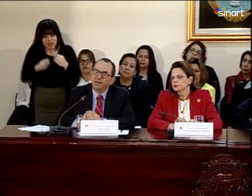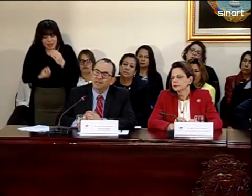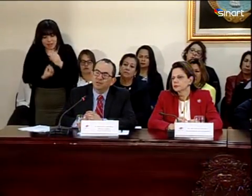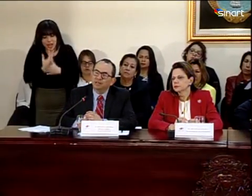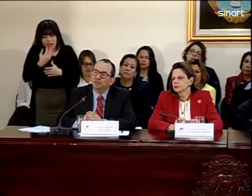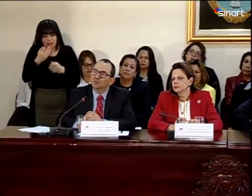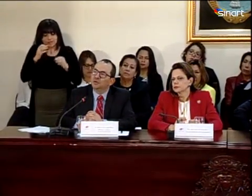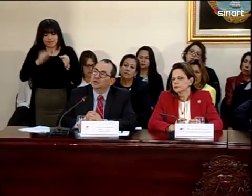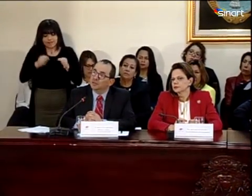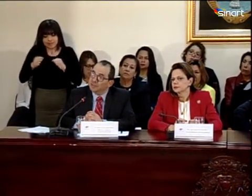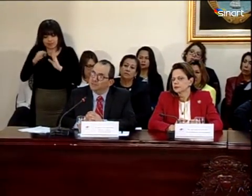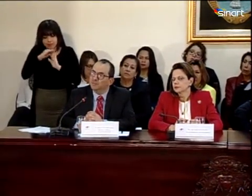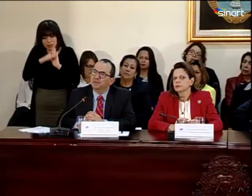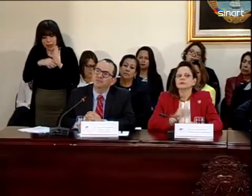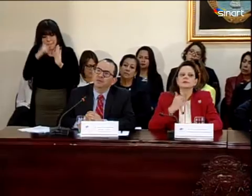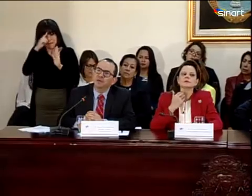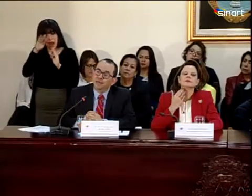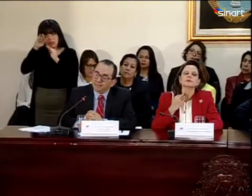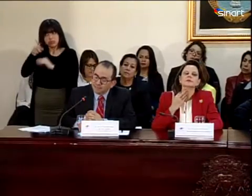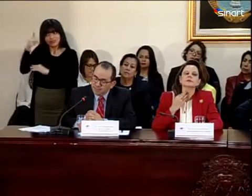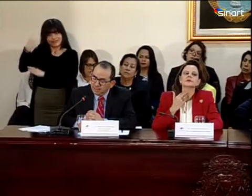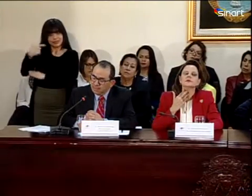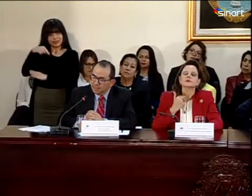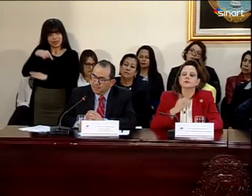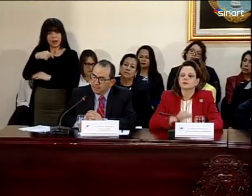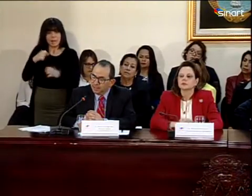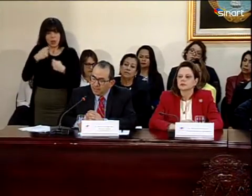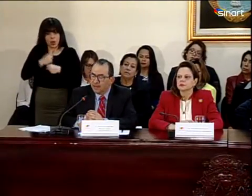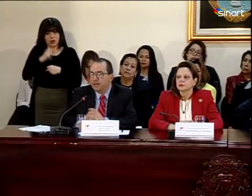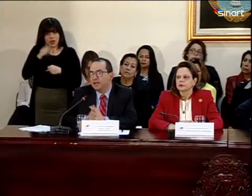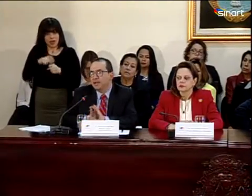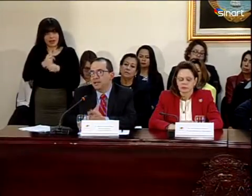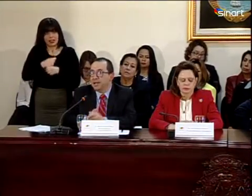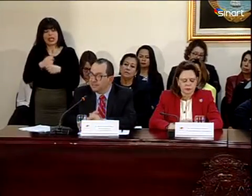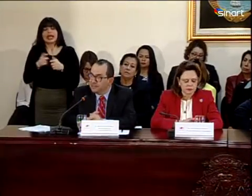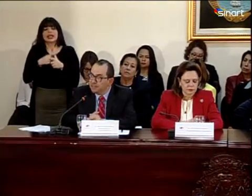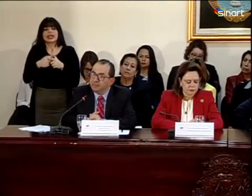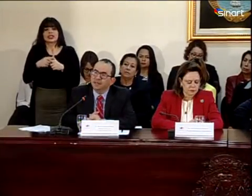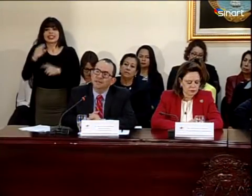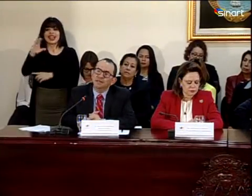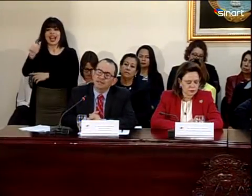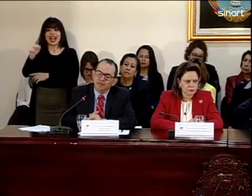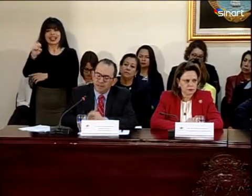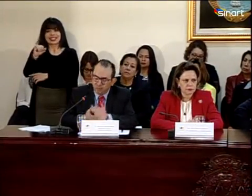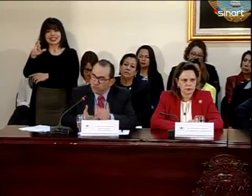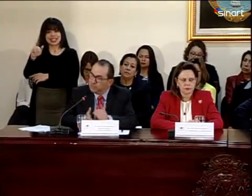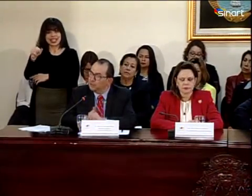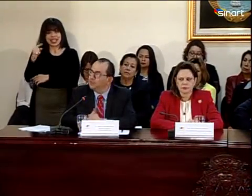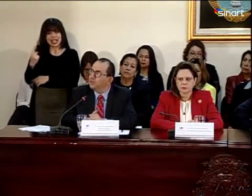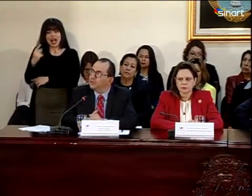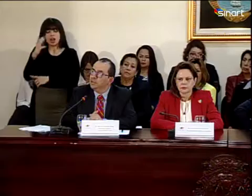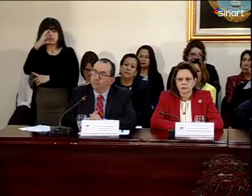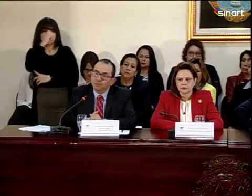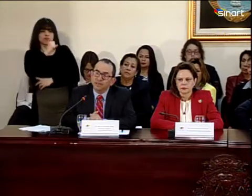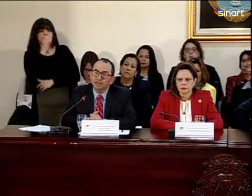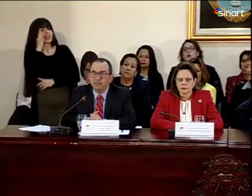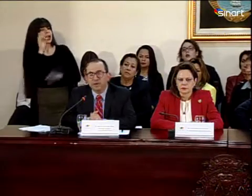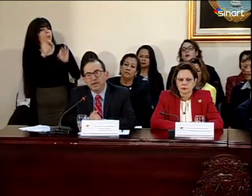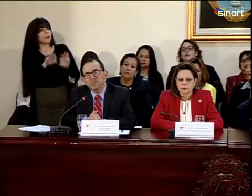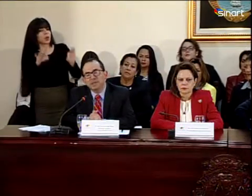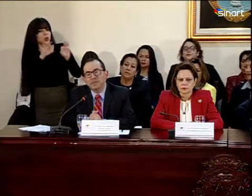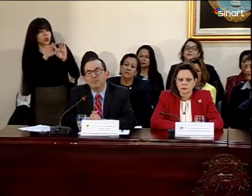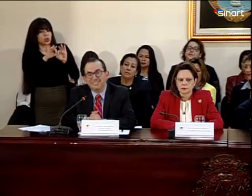para el acatamiento de este fallo, es que la Cancillería consideró importante